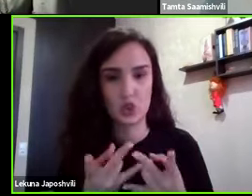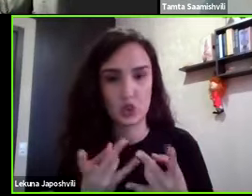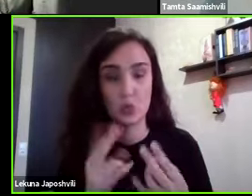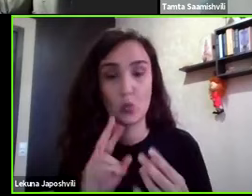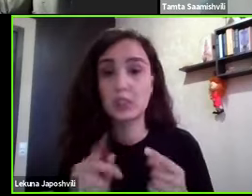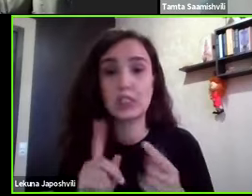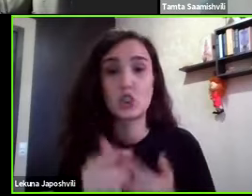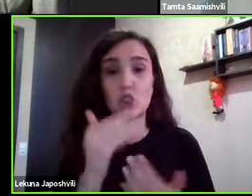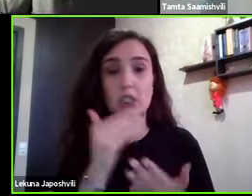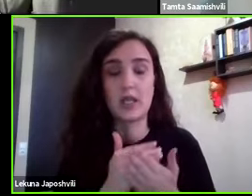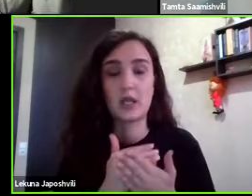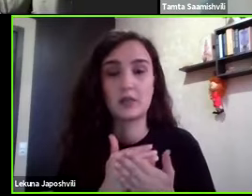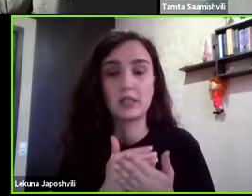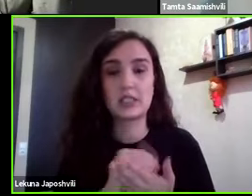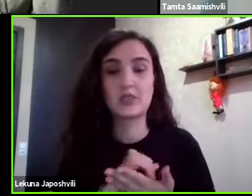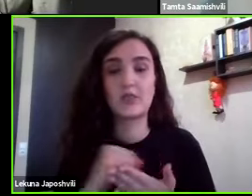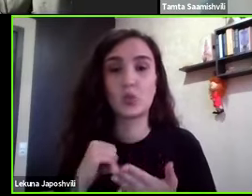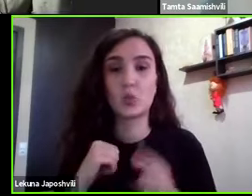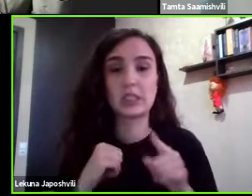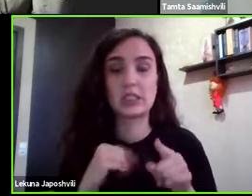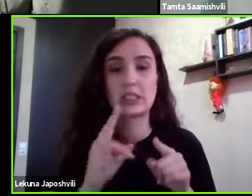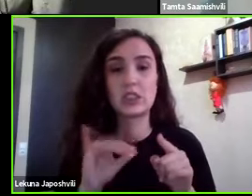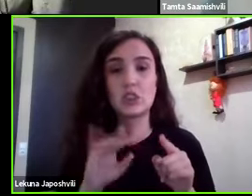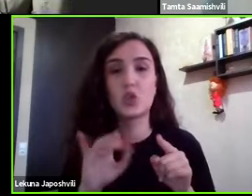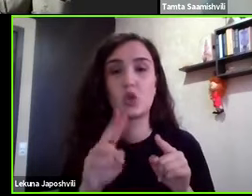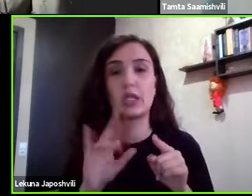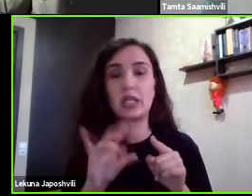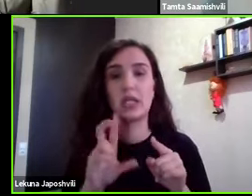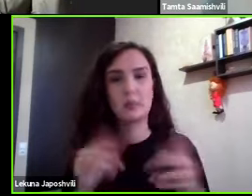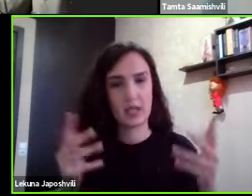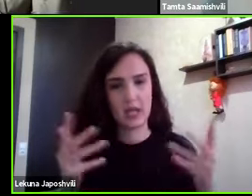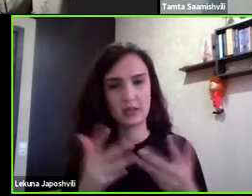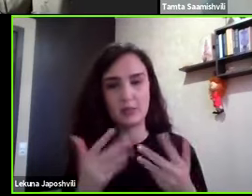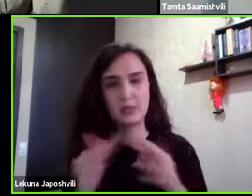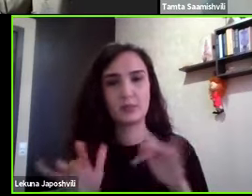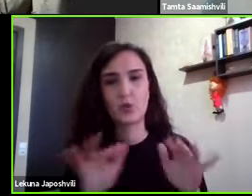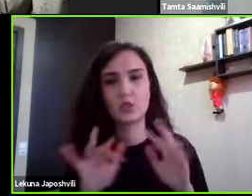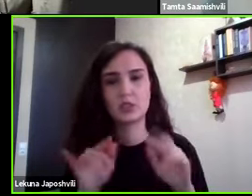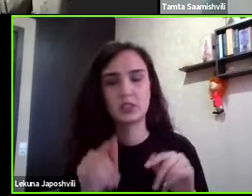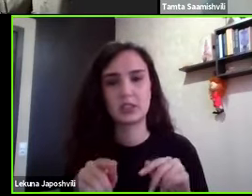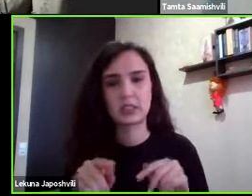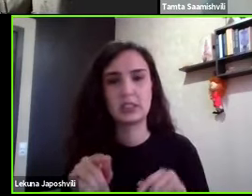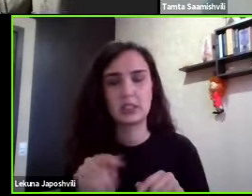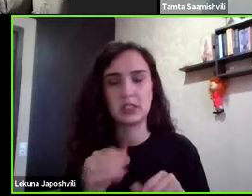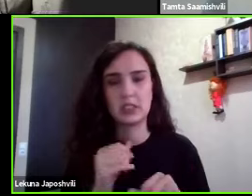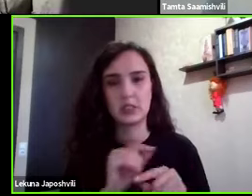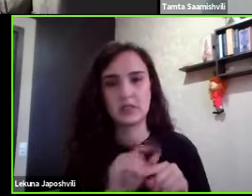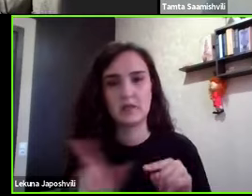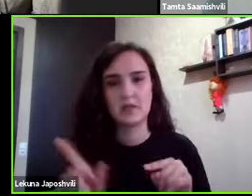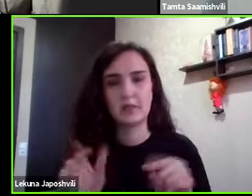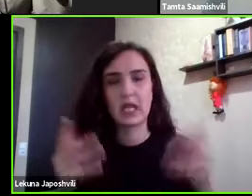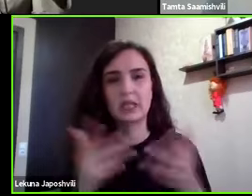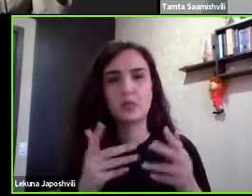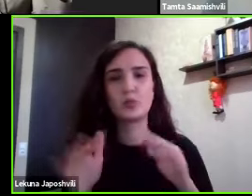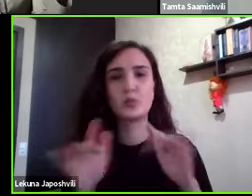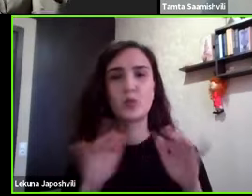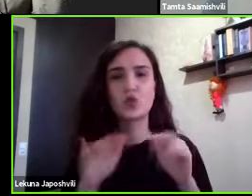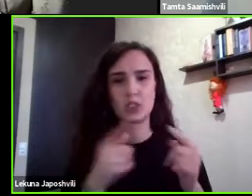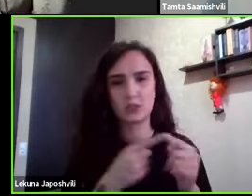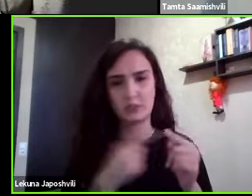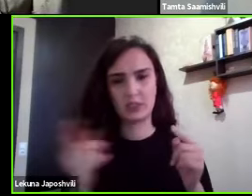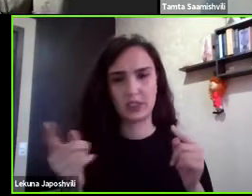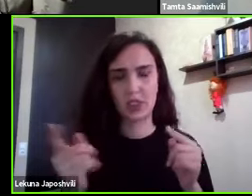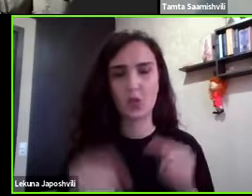რის შედეგადაც თვითონ ეს ციტოკინები ანთებით პროცესს იწვევენ. ანუ ანთებითი პროცესით